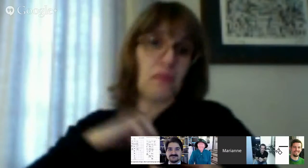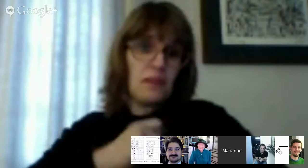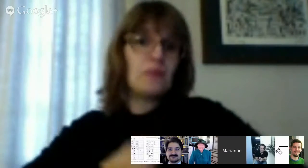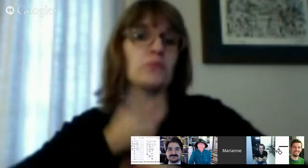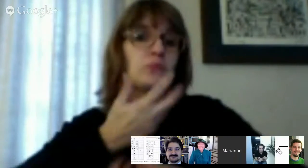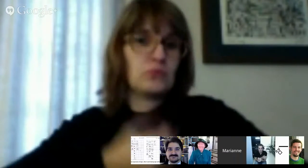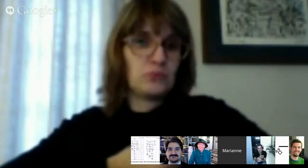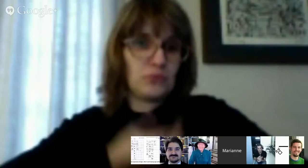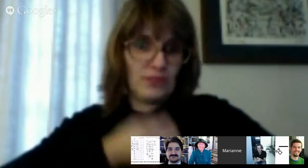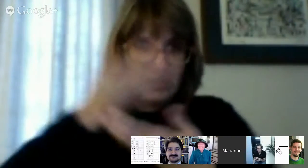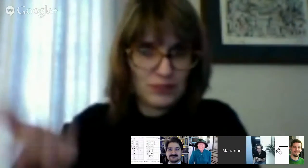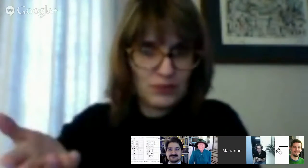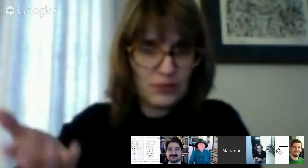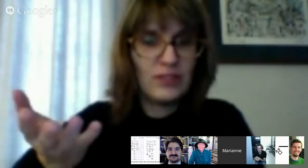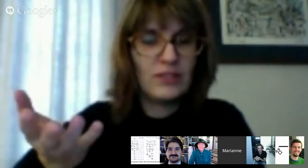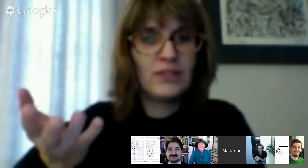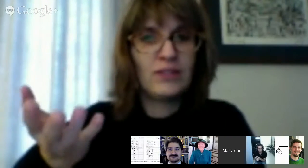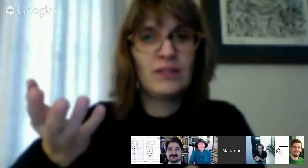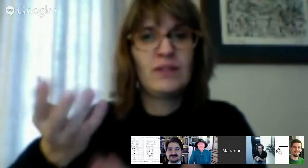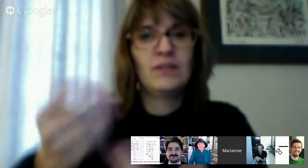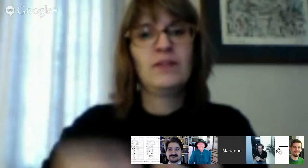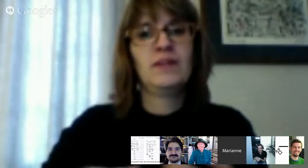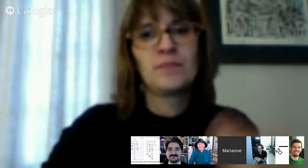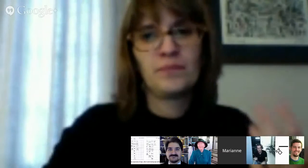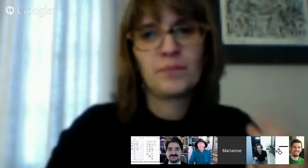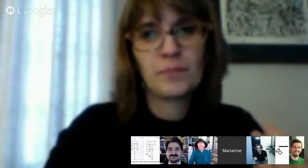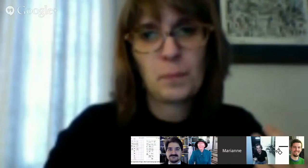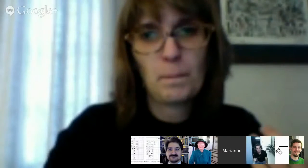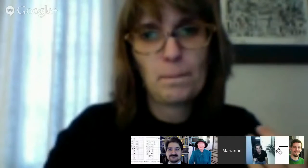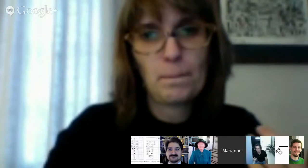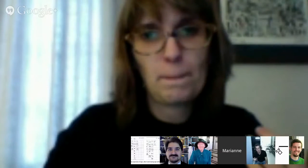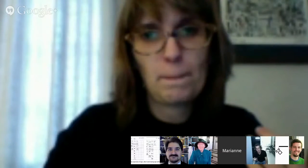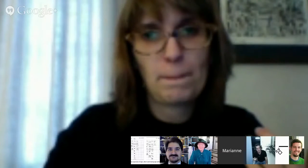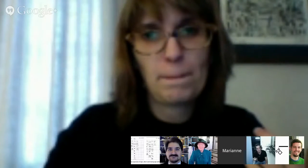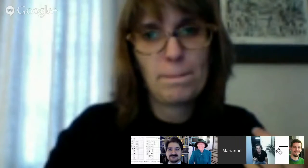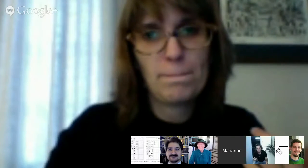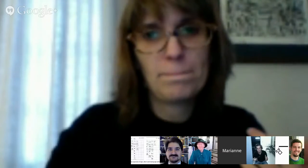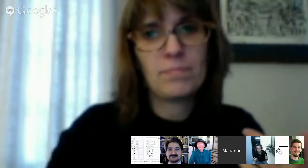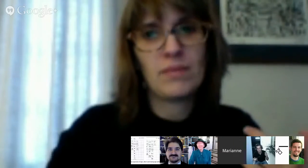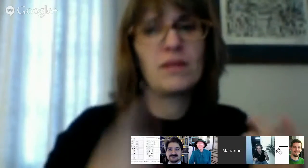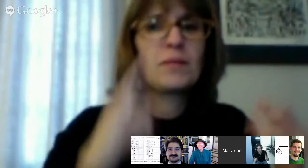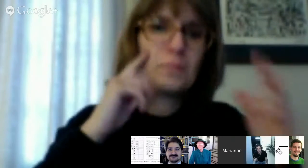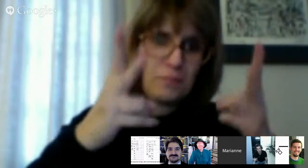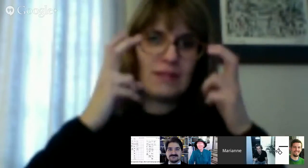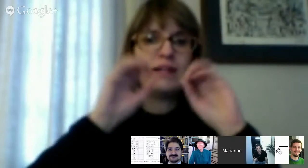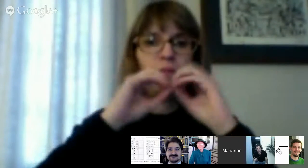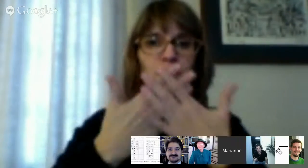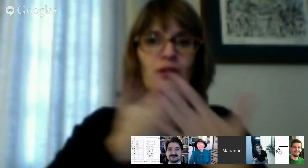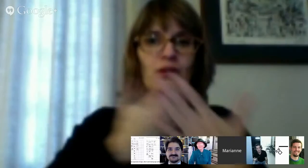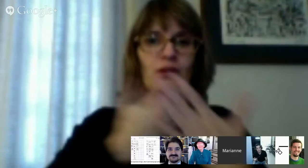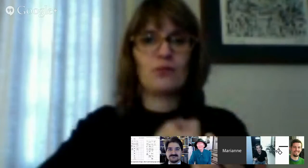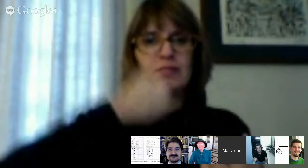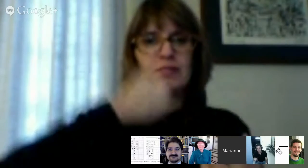evidente. E com essas crianças de 12 a 15 anos, nós podemos observar que nós trabalhamos